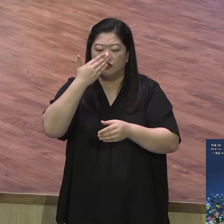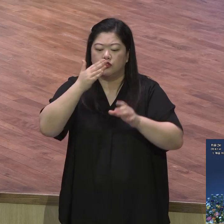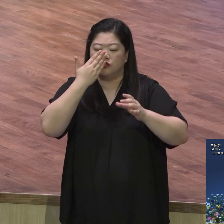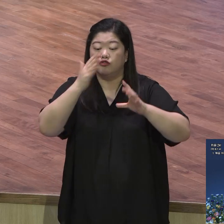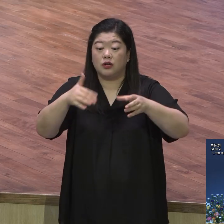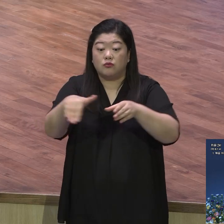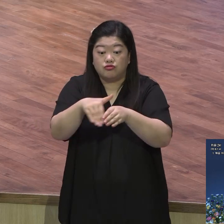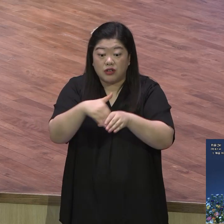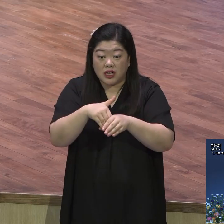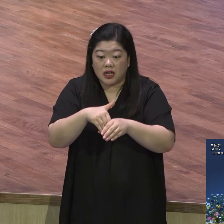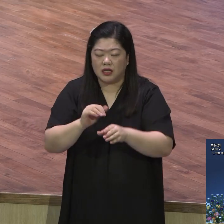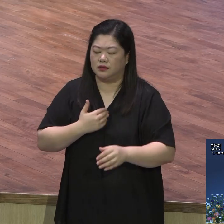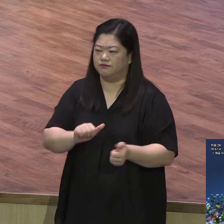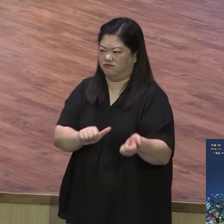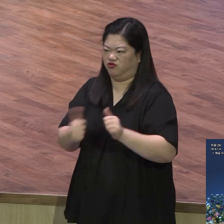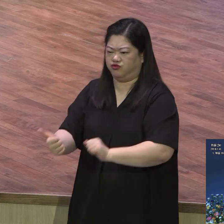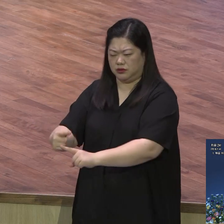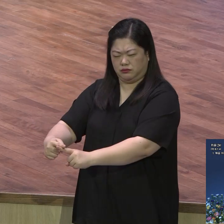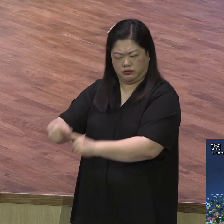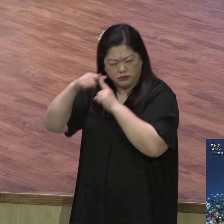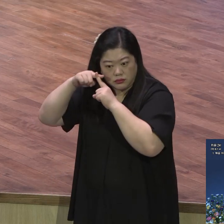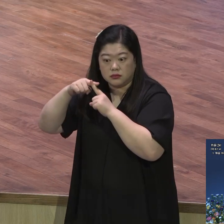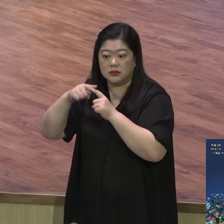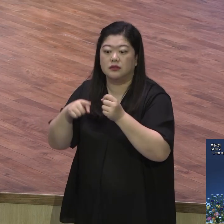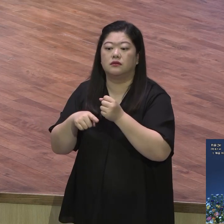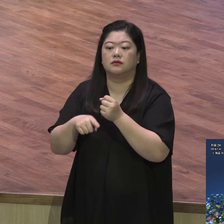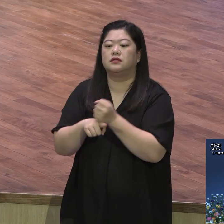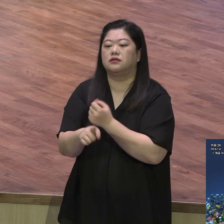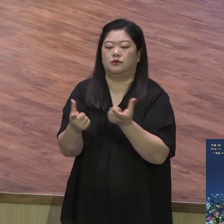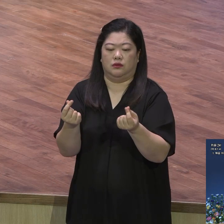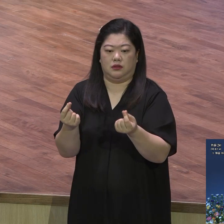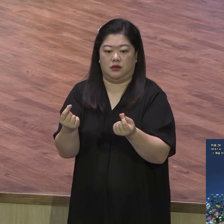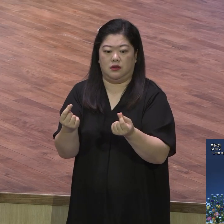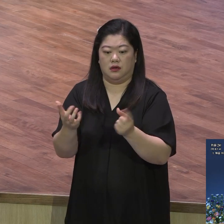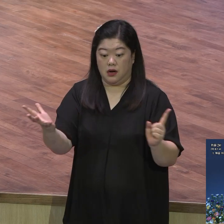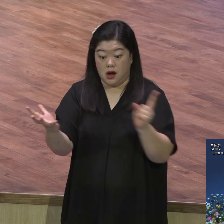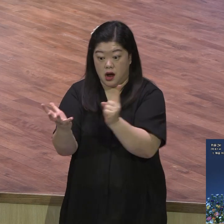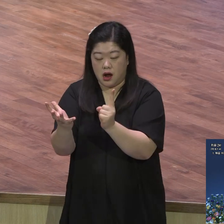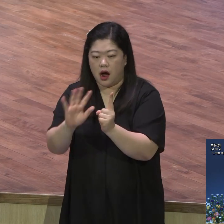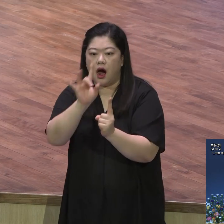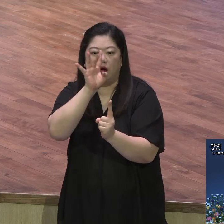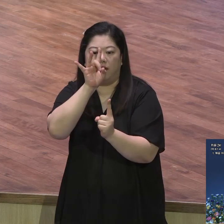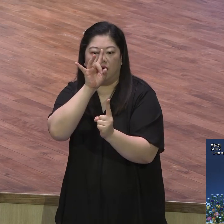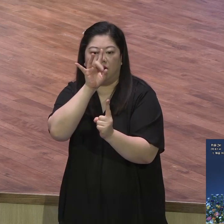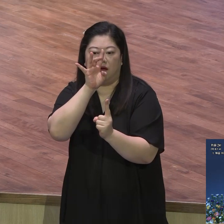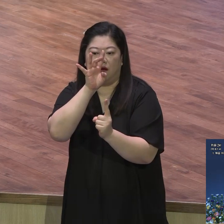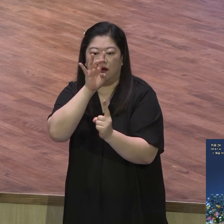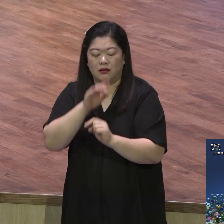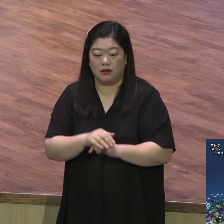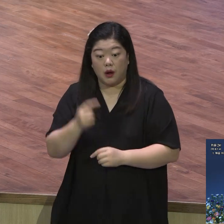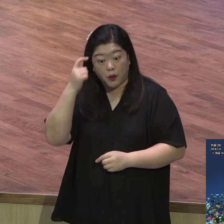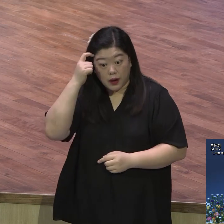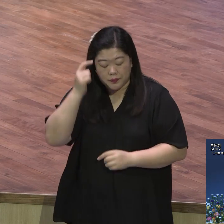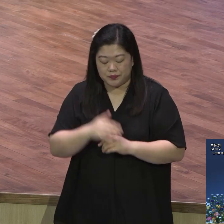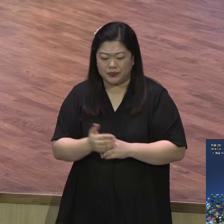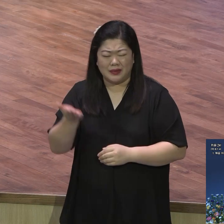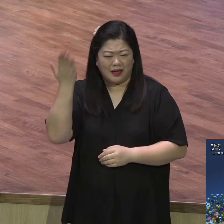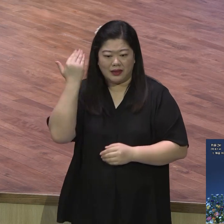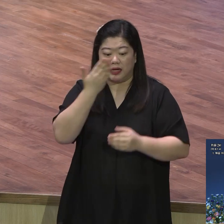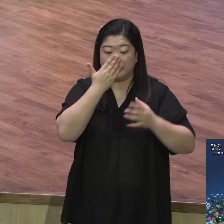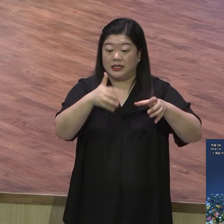결심 결단이었어요. 생명근 결단이었어요. 왜냐 당시 나병 환자들은 이스라엘